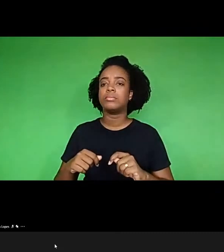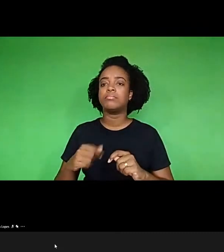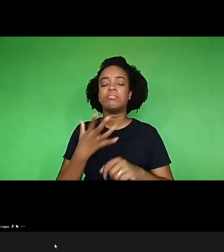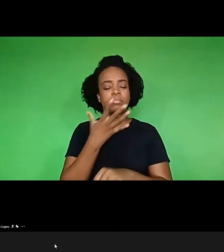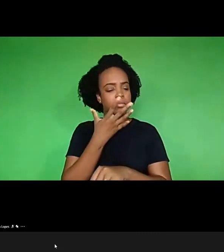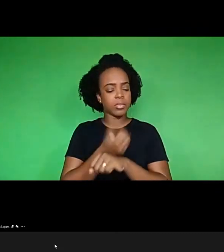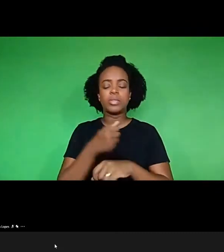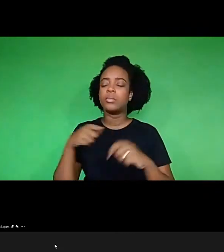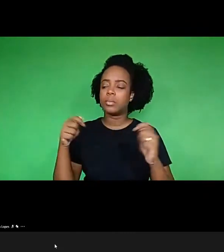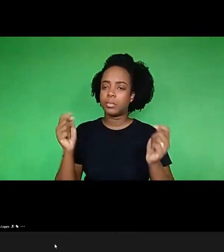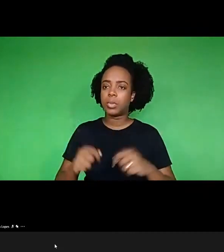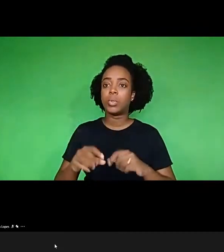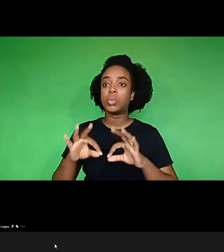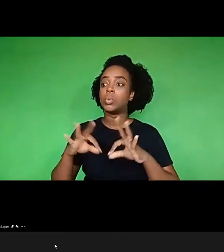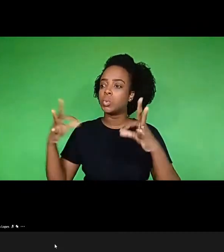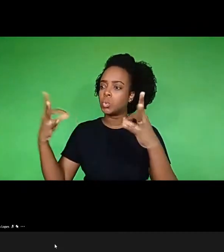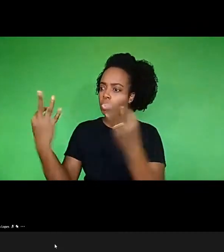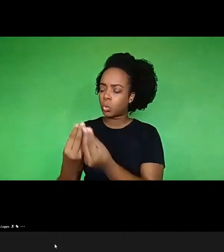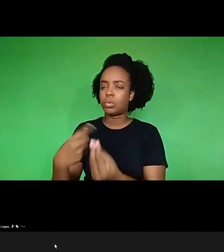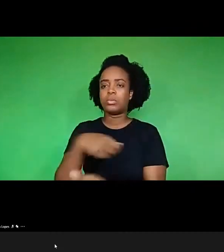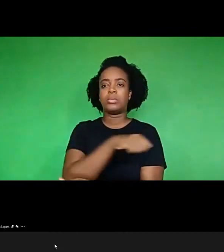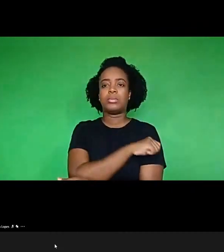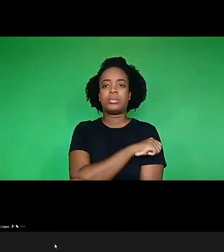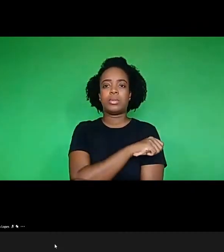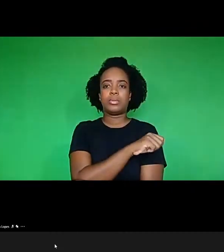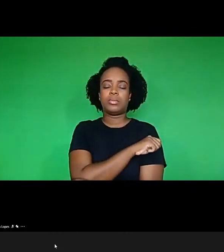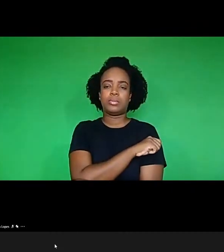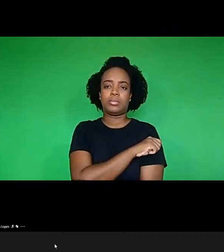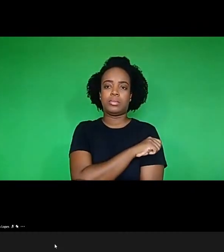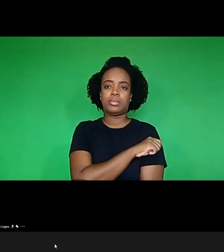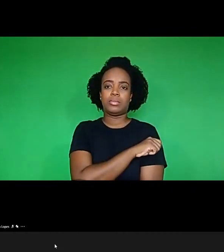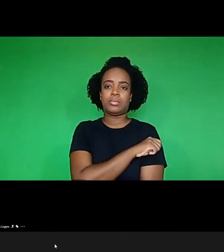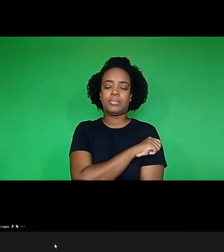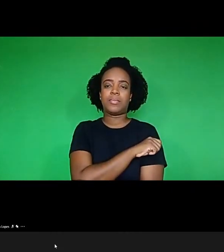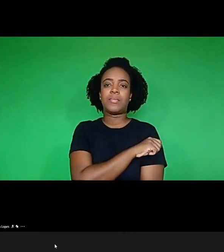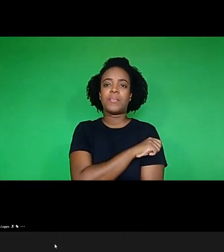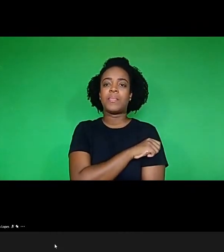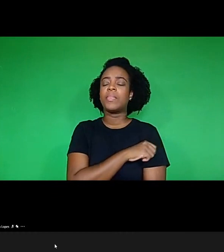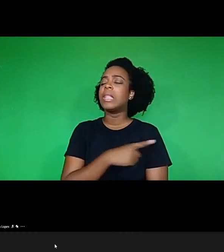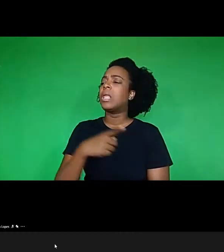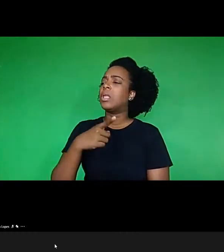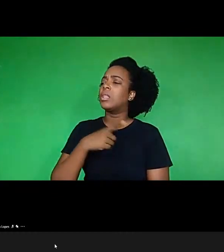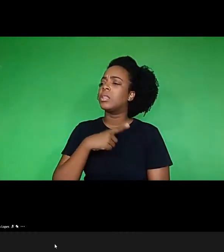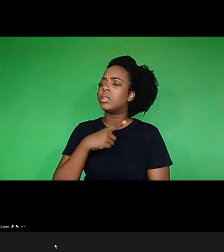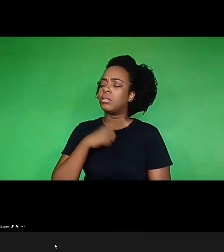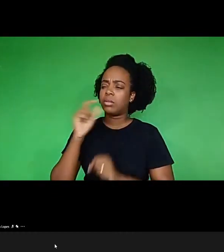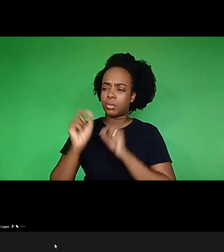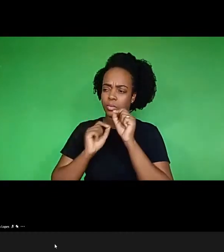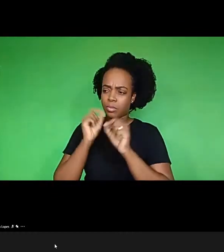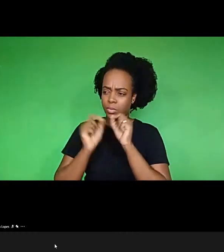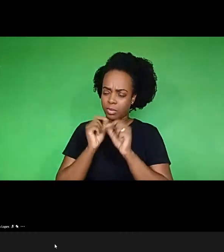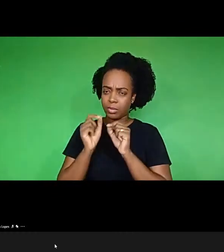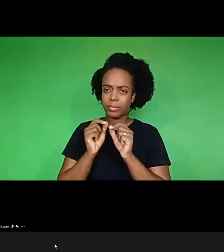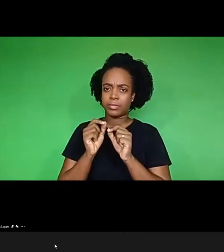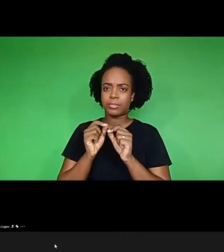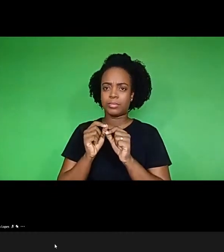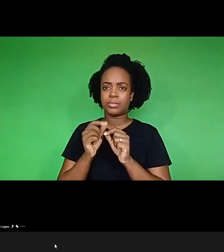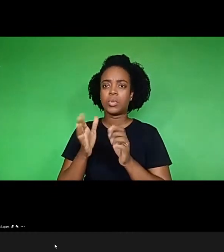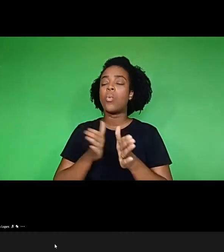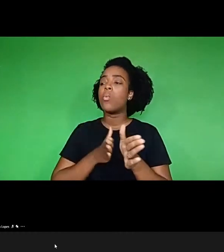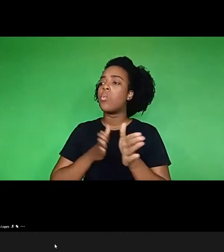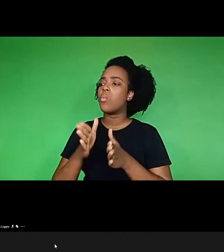Todos os alunos do IFE Baiano receberam um acesso ao